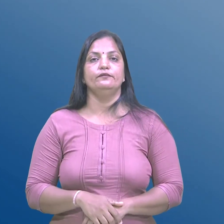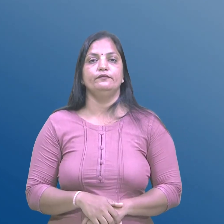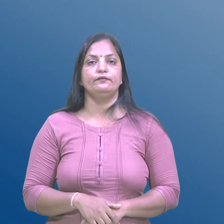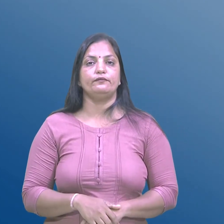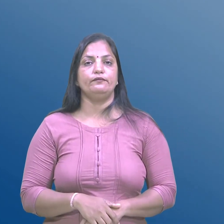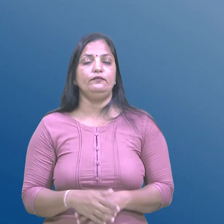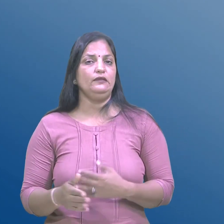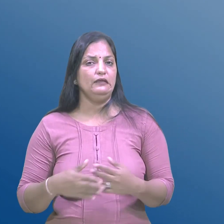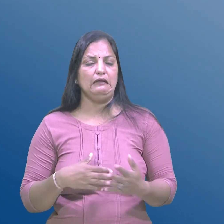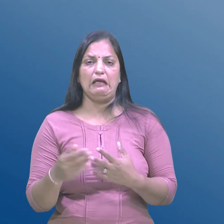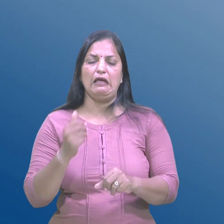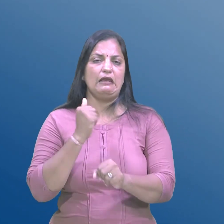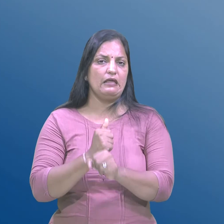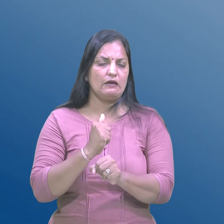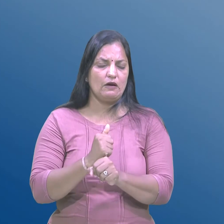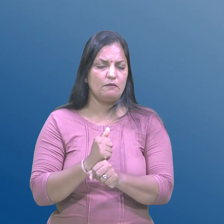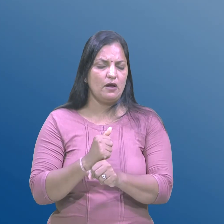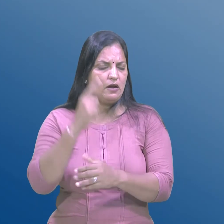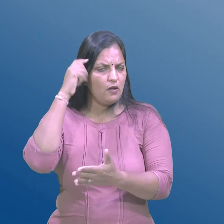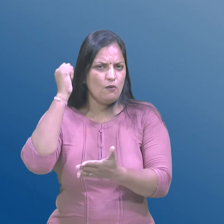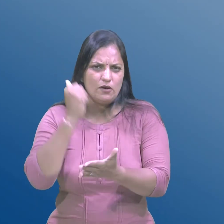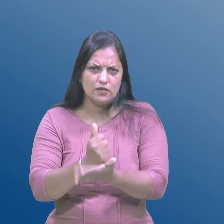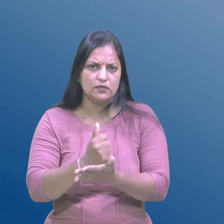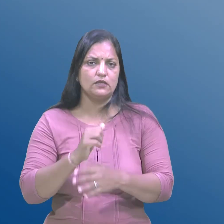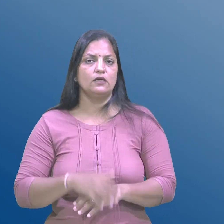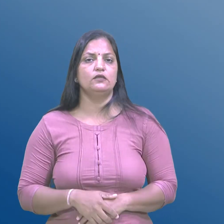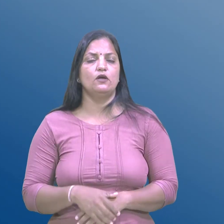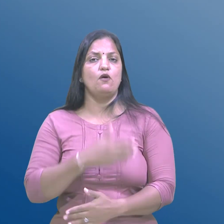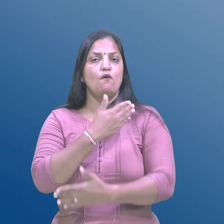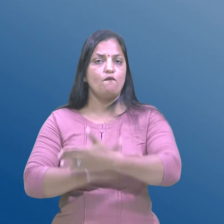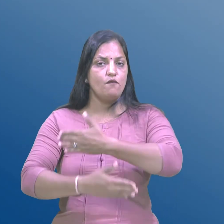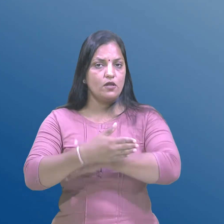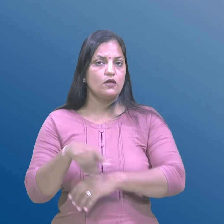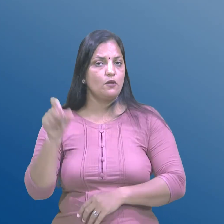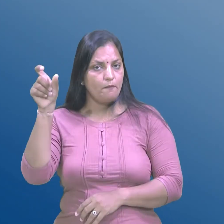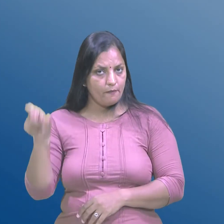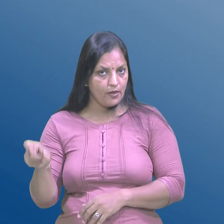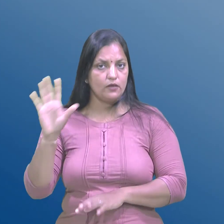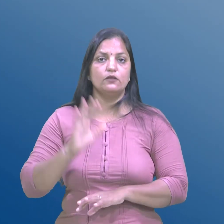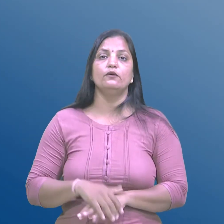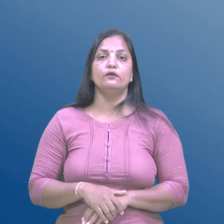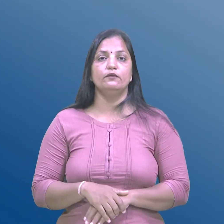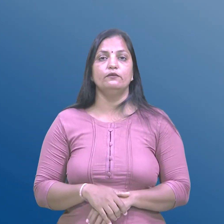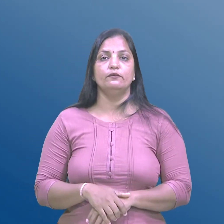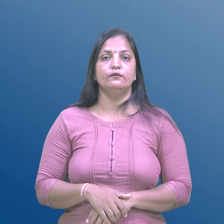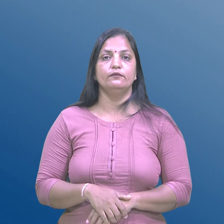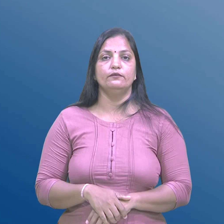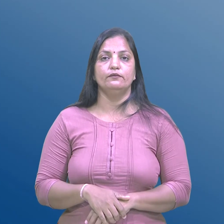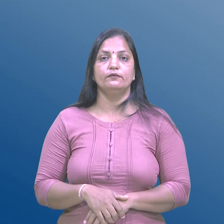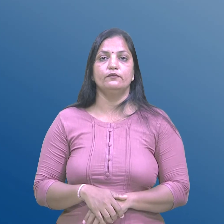યથાયોગ્ય સરકાર એ સુનિશ્ચિત કરશે કે વિકલાંગતા ધરાવતી વ્યક્તિઓને પ્રજનન